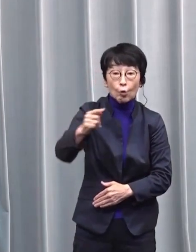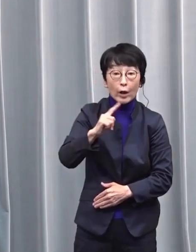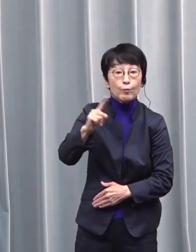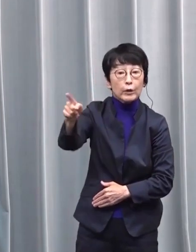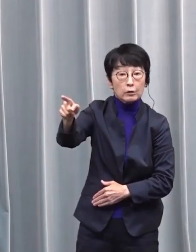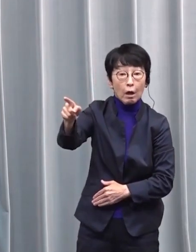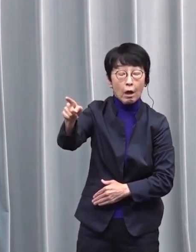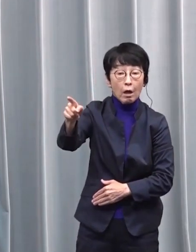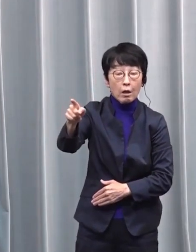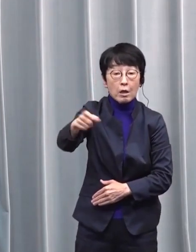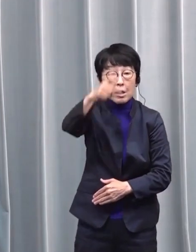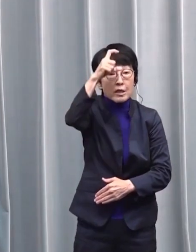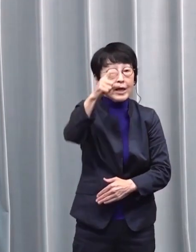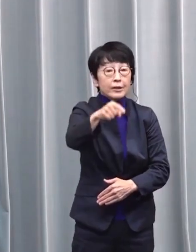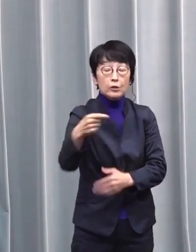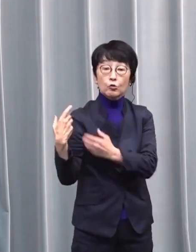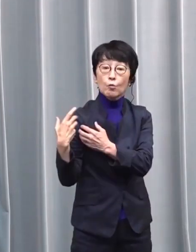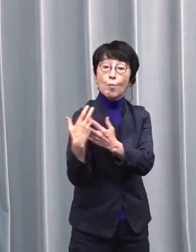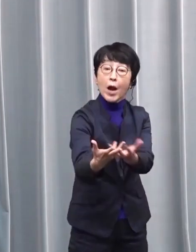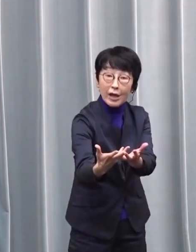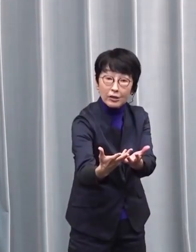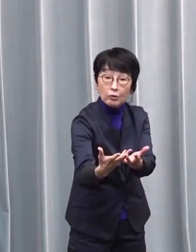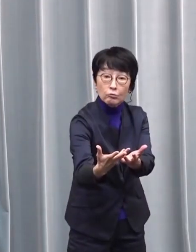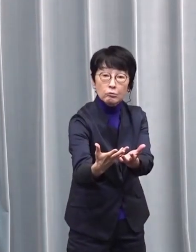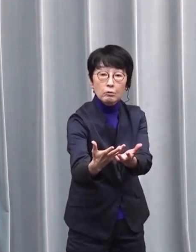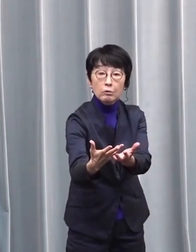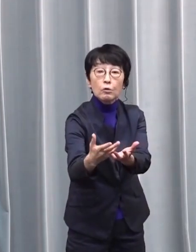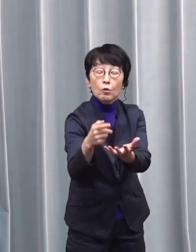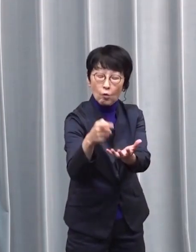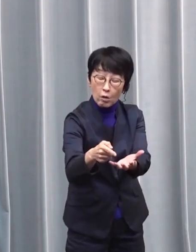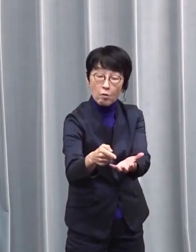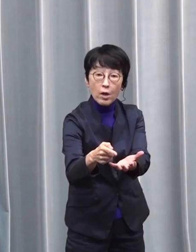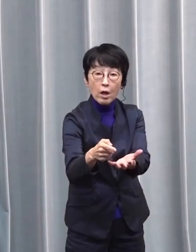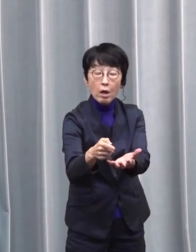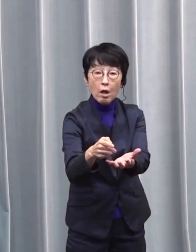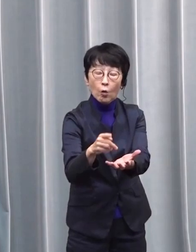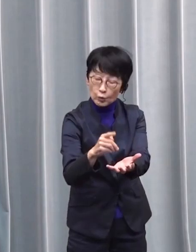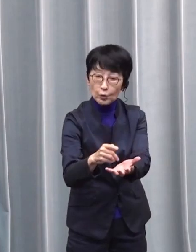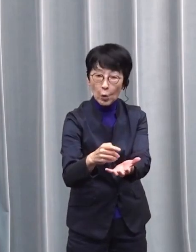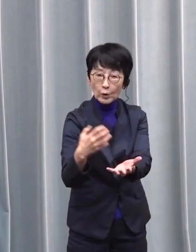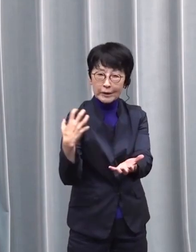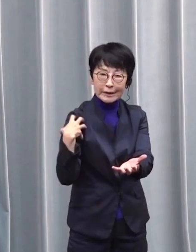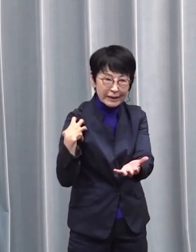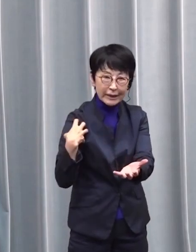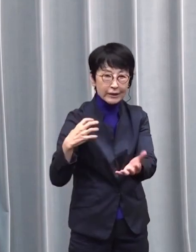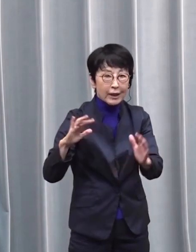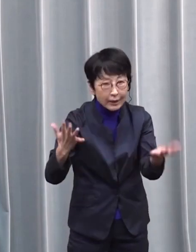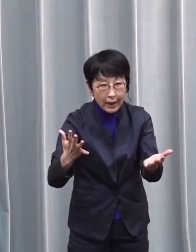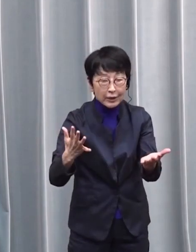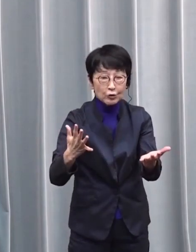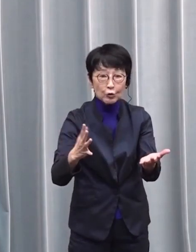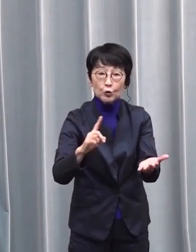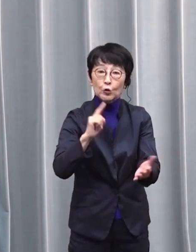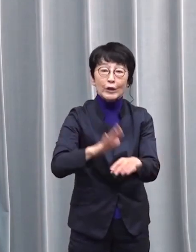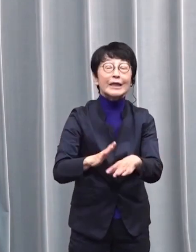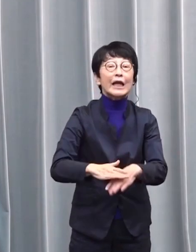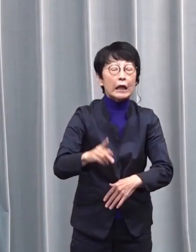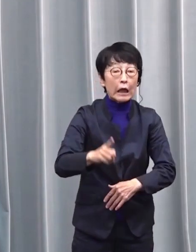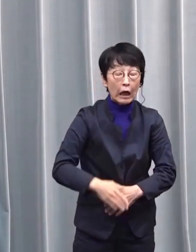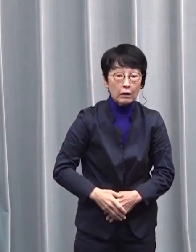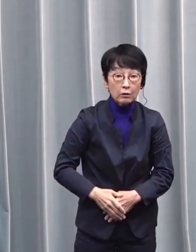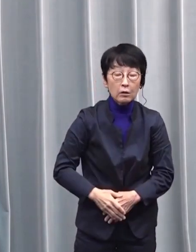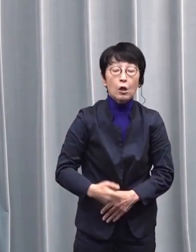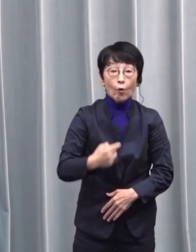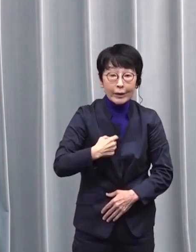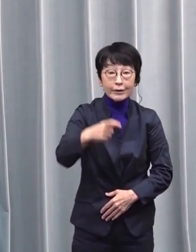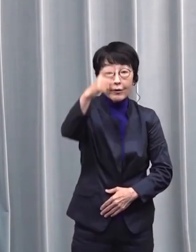その警察に任せるというお話自体が非常に無責任なご発言だと思います。警察の問題点を